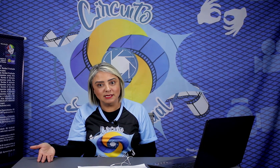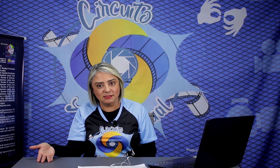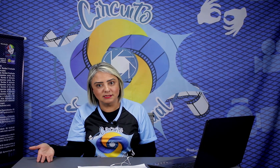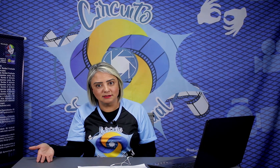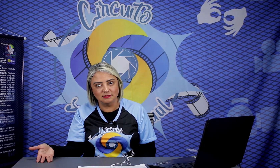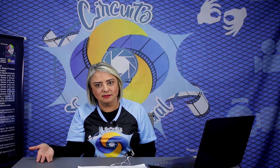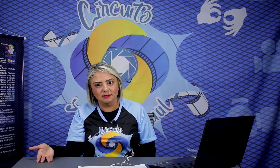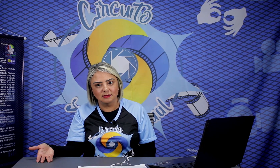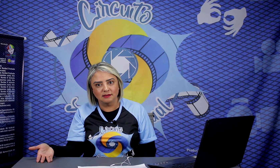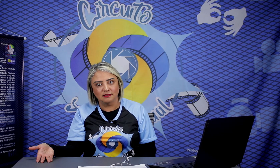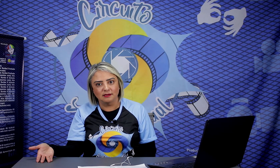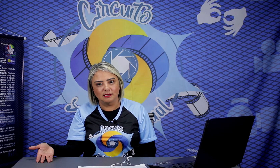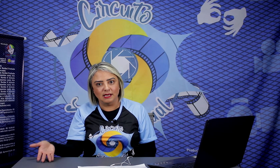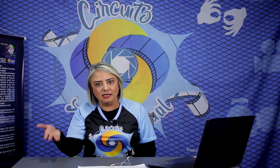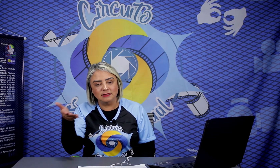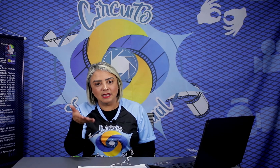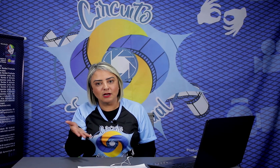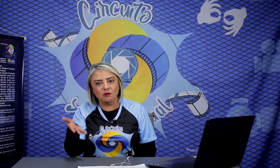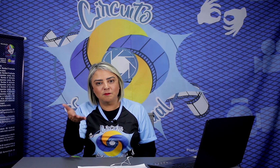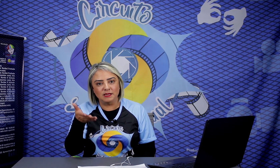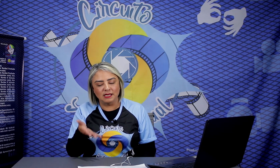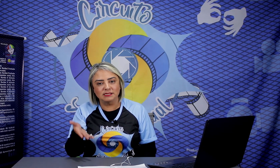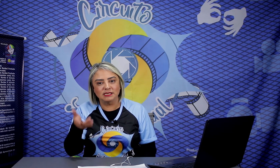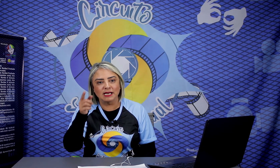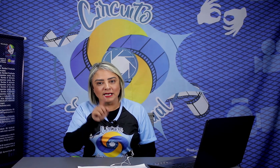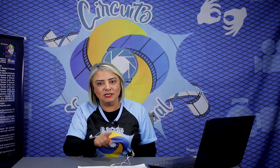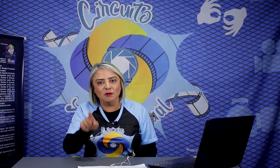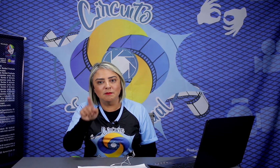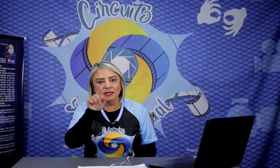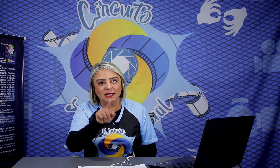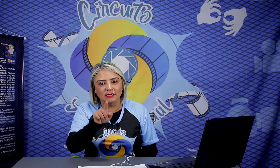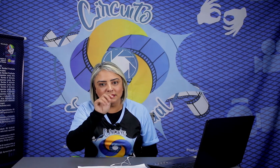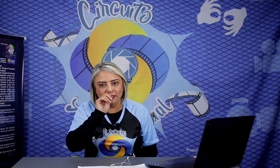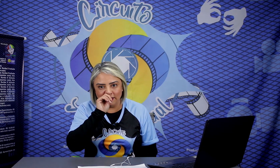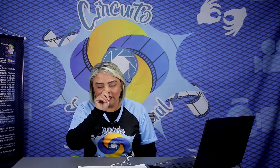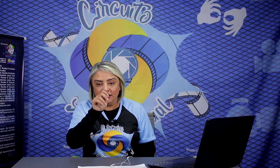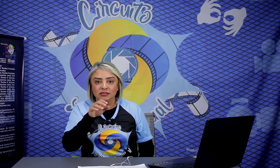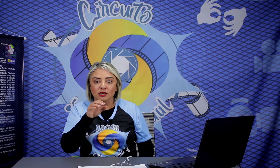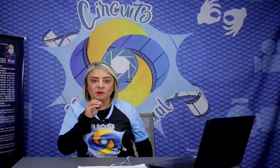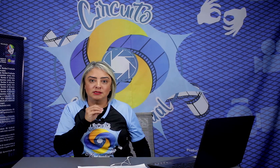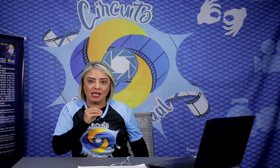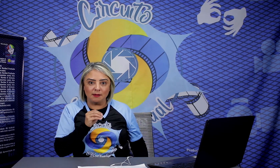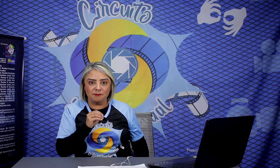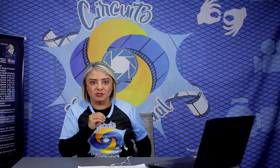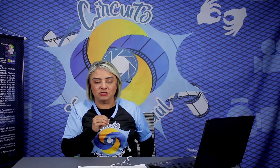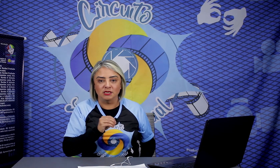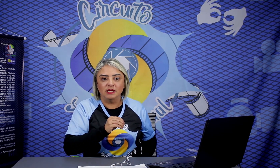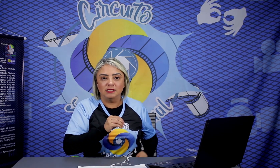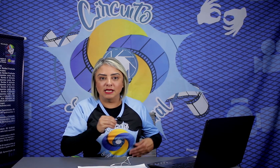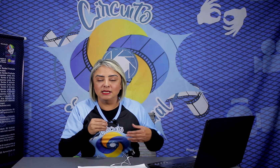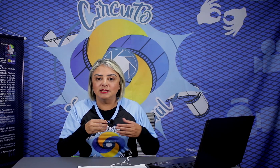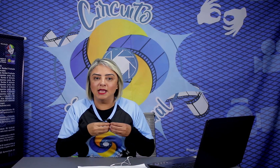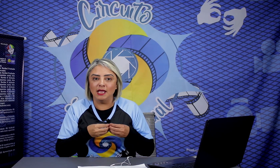sim. Ele tem a competência na língua materna dele. Então, o intérprete tem que ter